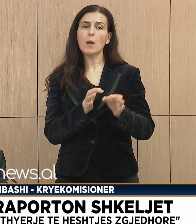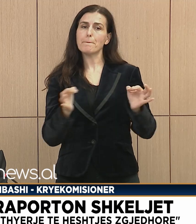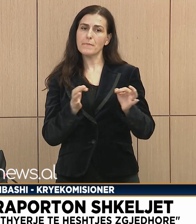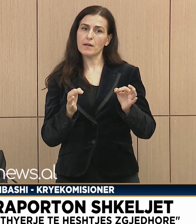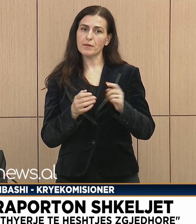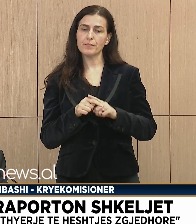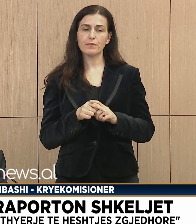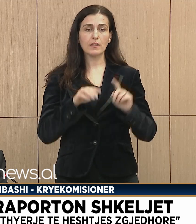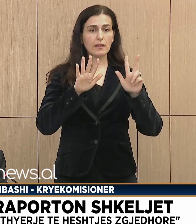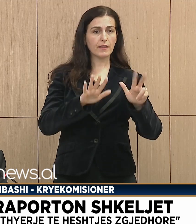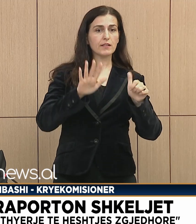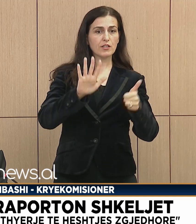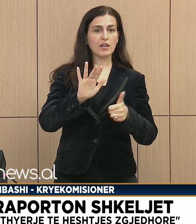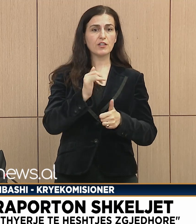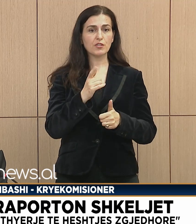Janë